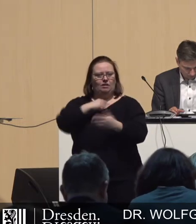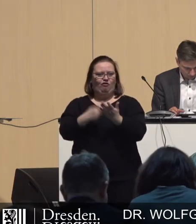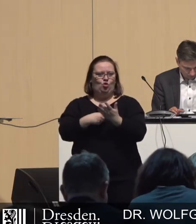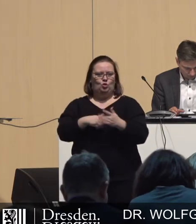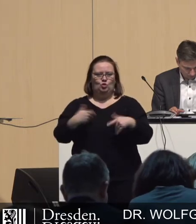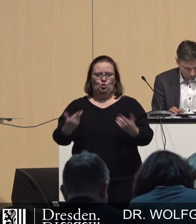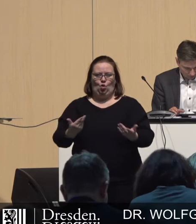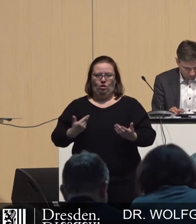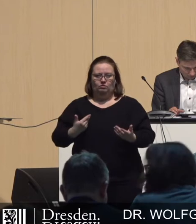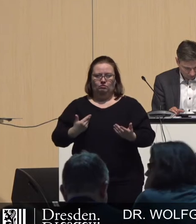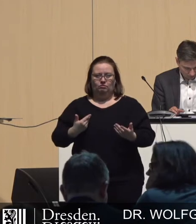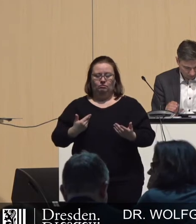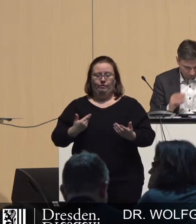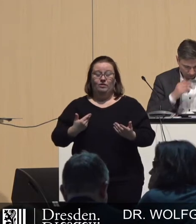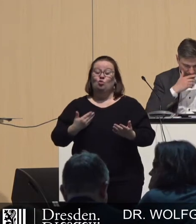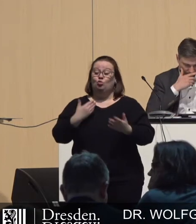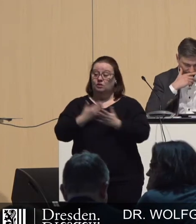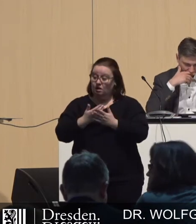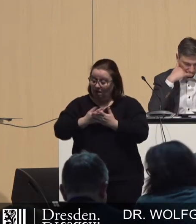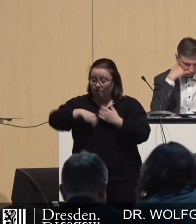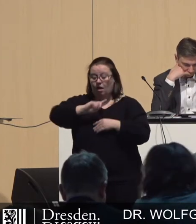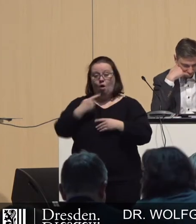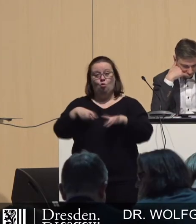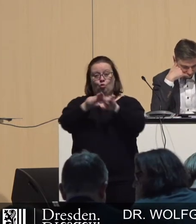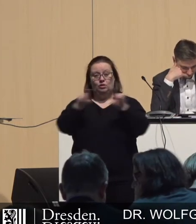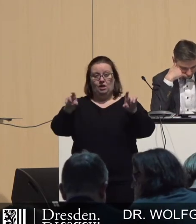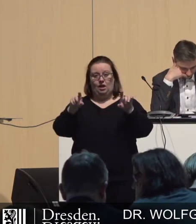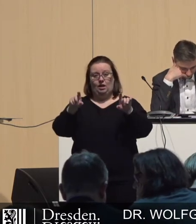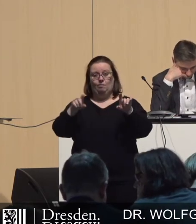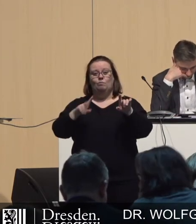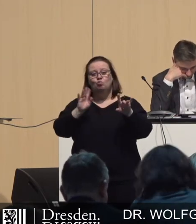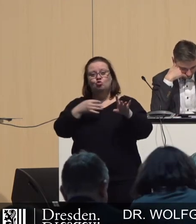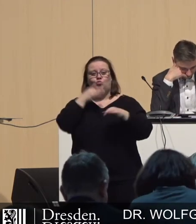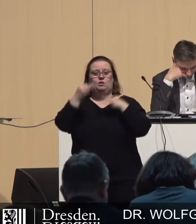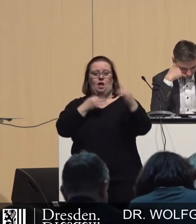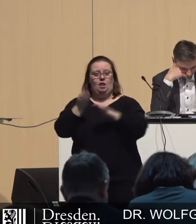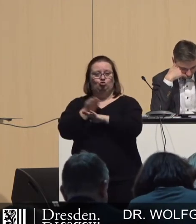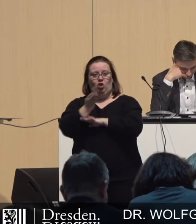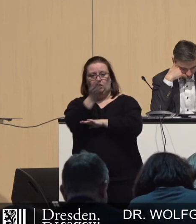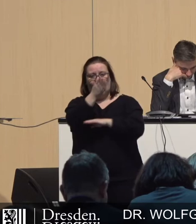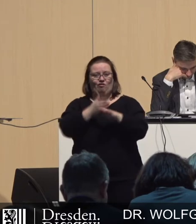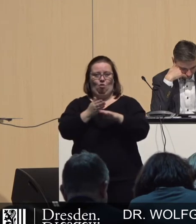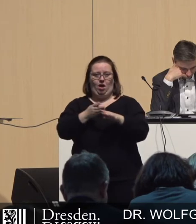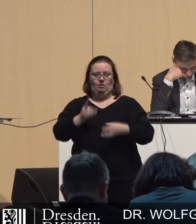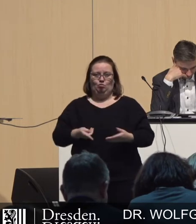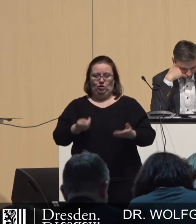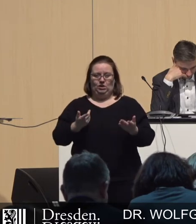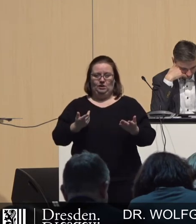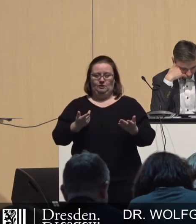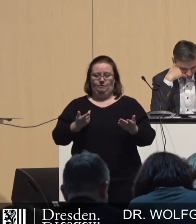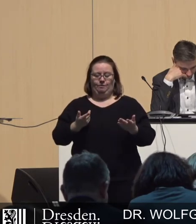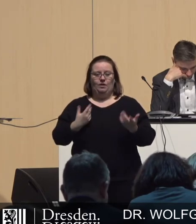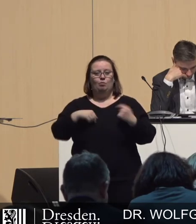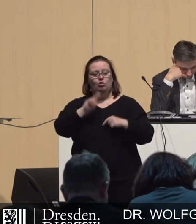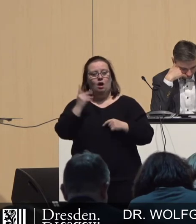erfordern. Darauf muss das neue Unternehmen mit einer entsprechenden Strategie vorbereitet sein.